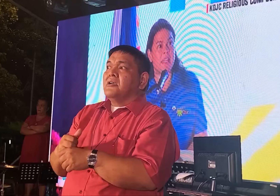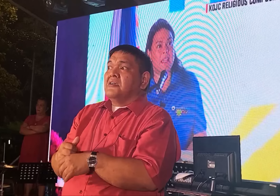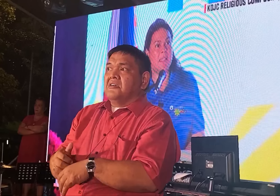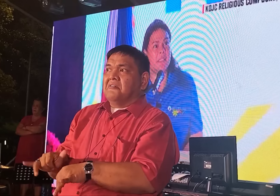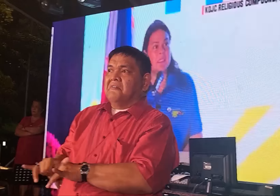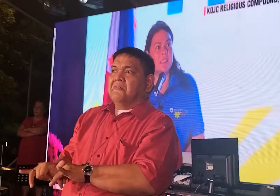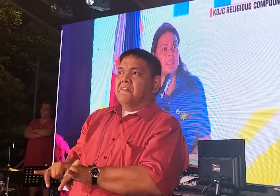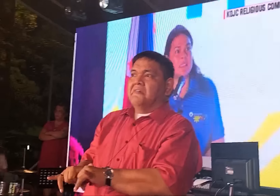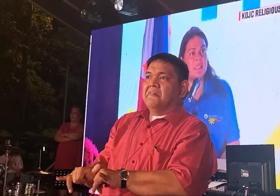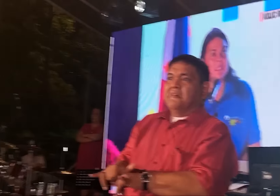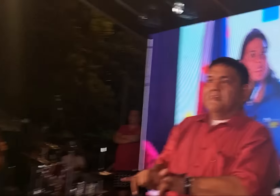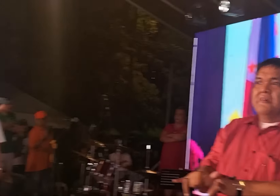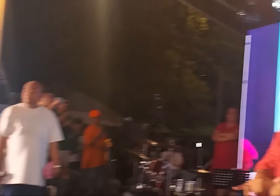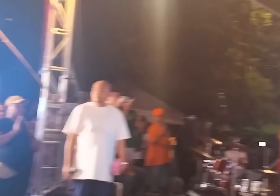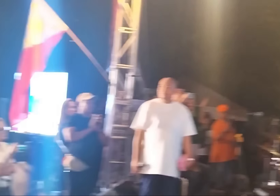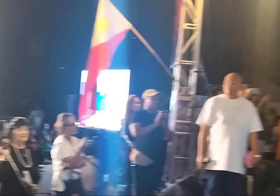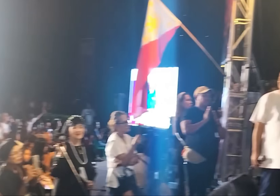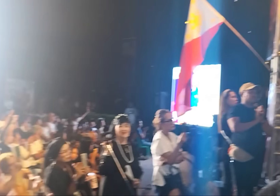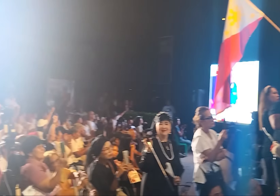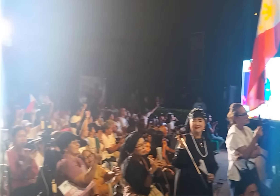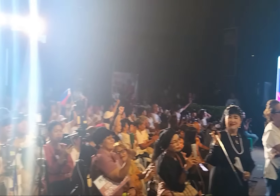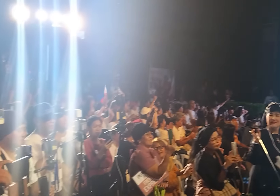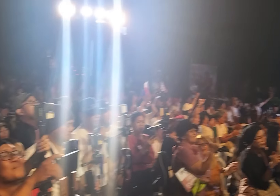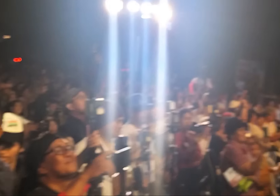minority. Yes!